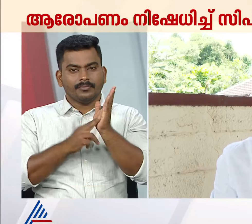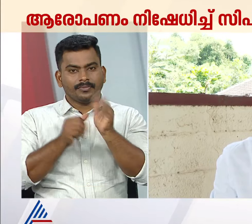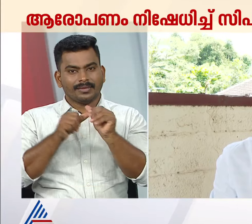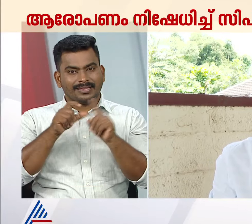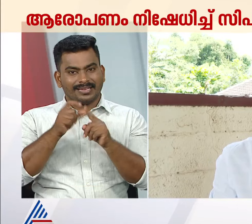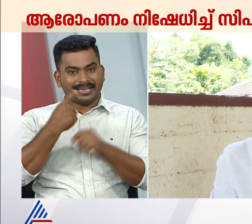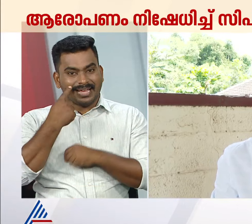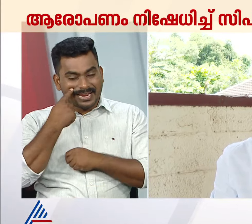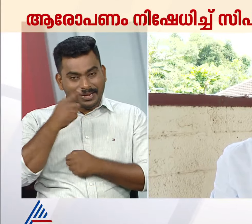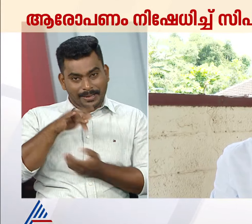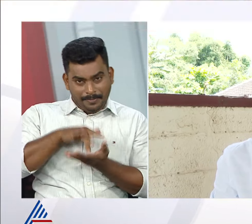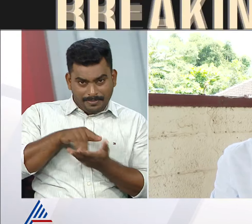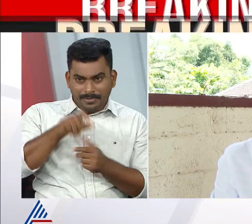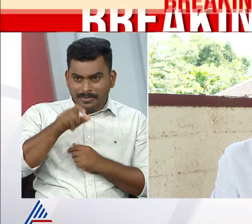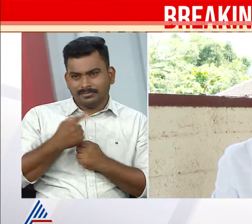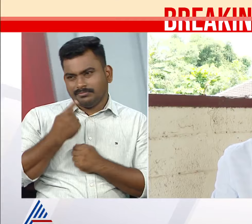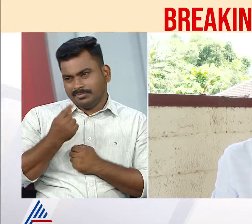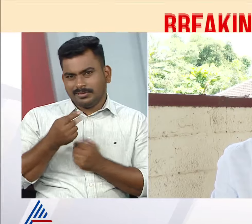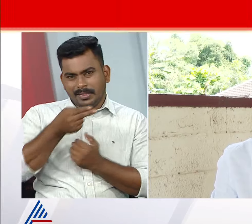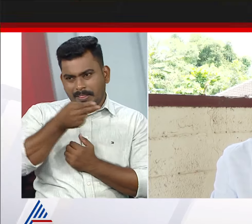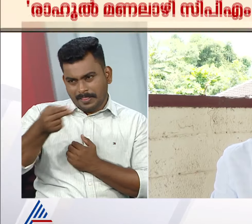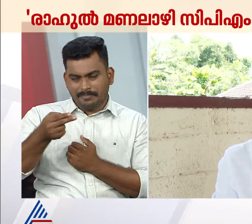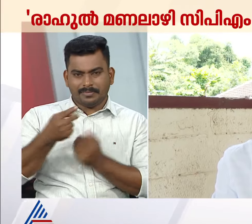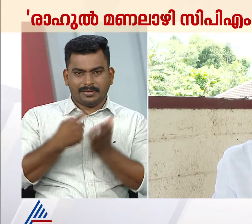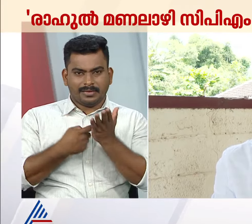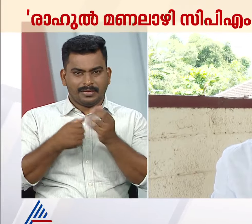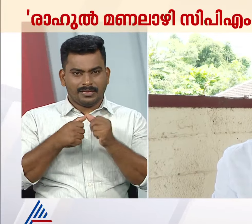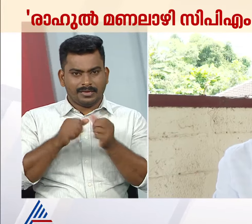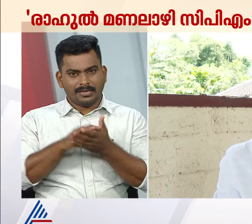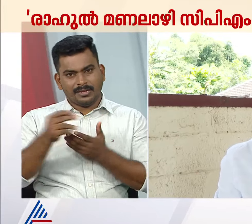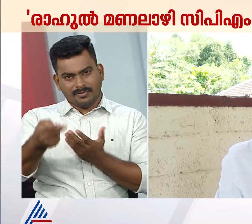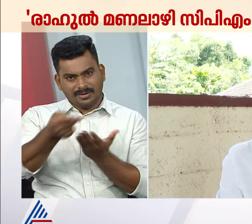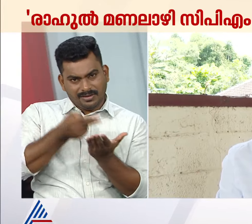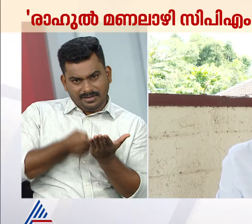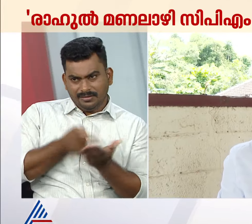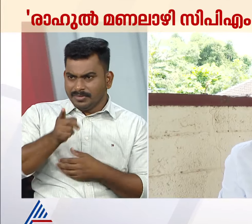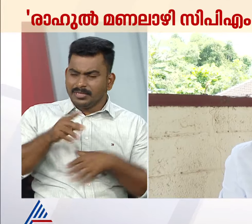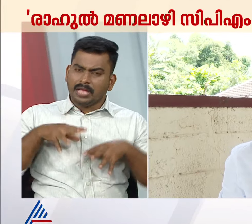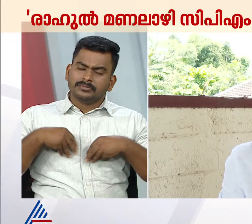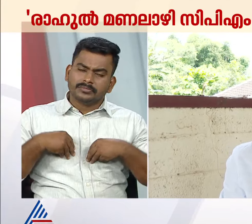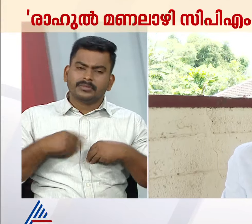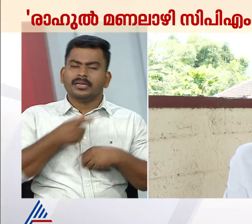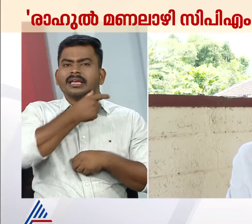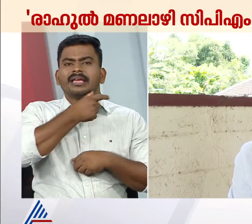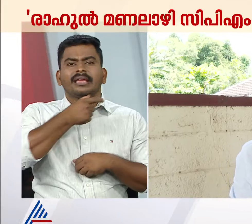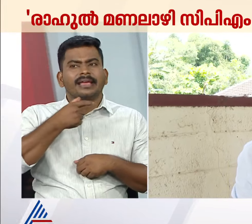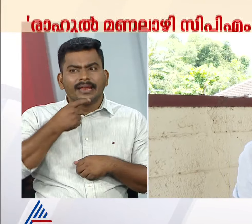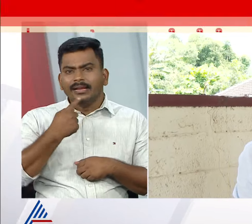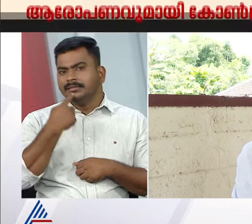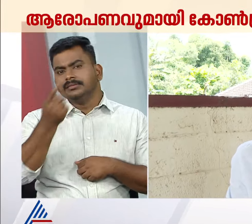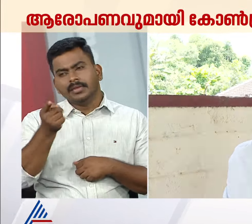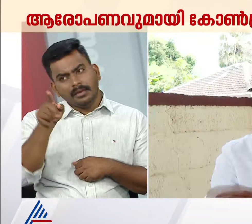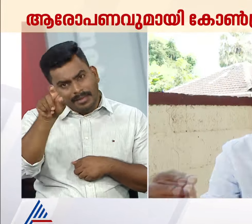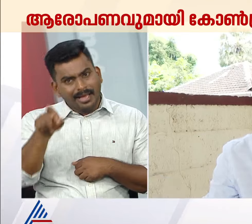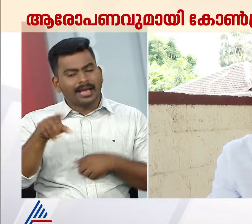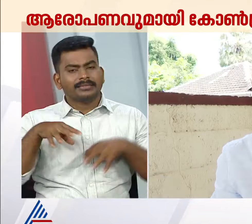വന്ന് അഭ്യർത്ഥിച്ചിട്ടാണ് രാഹുലിനെ അപരനായി പാർട്ടി തീരുമാനപ്രകാരം മത്സരിച്ചെന്നുള്ളതാണ് ഞങ്ങളോട്